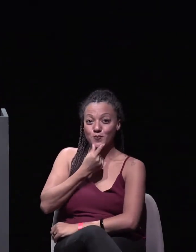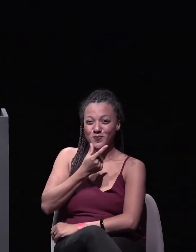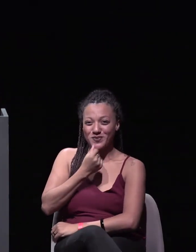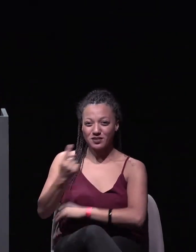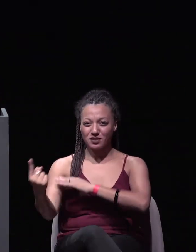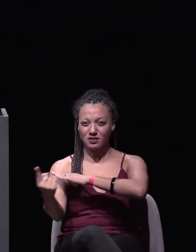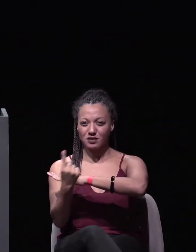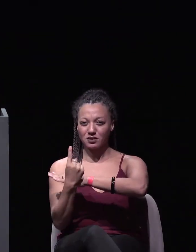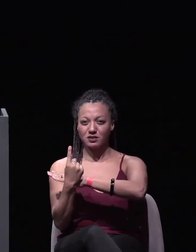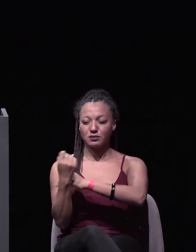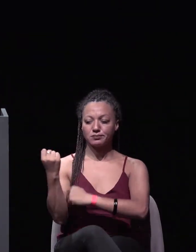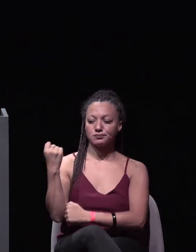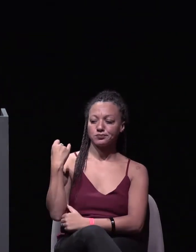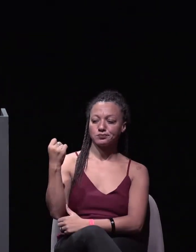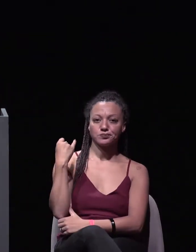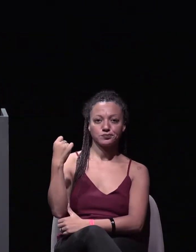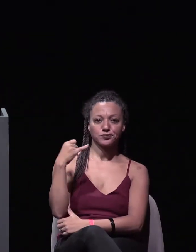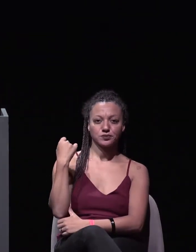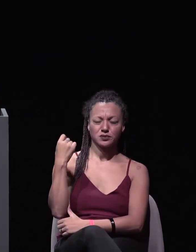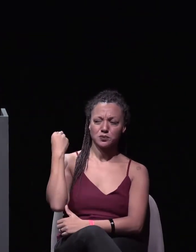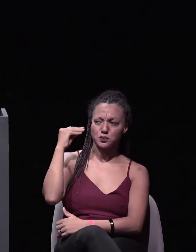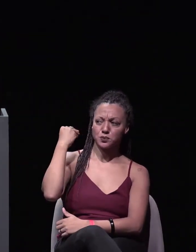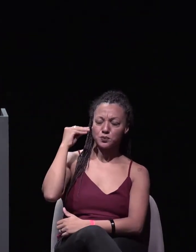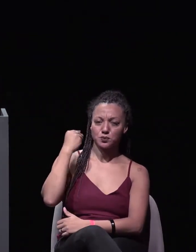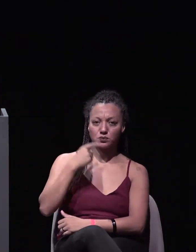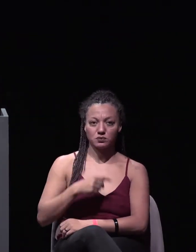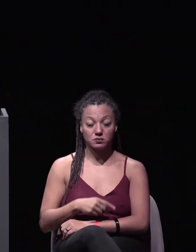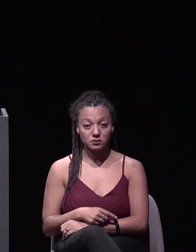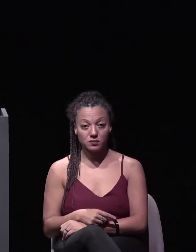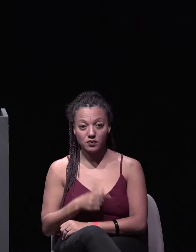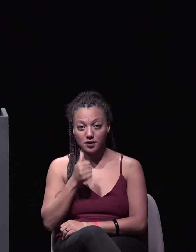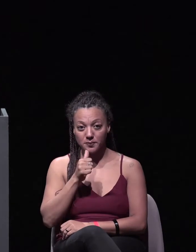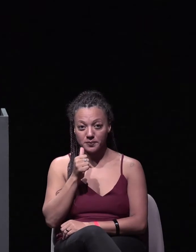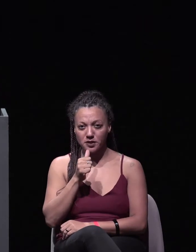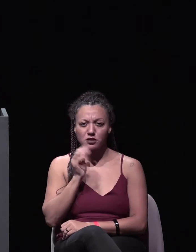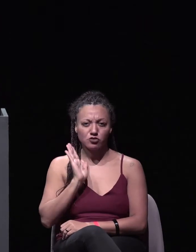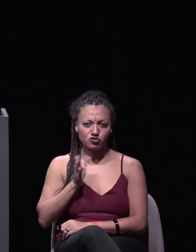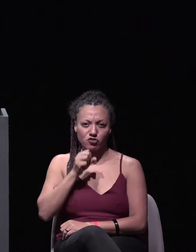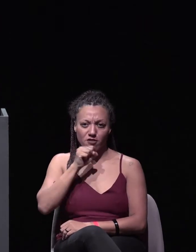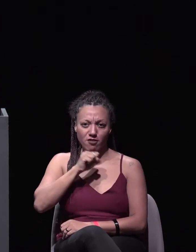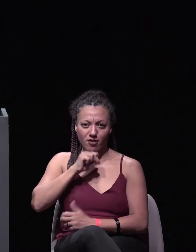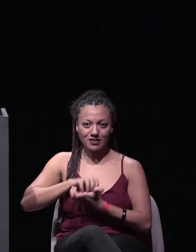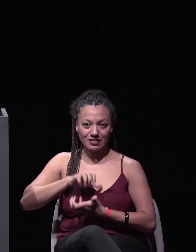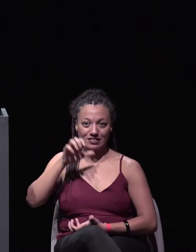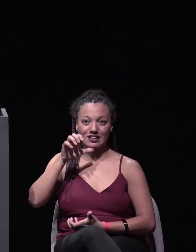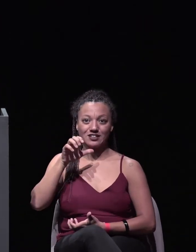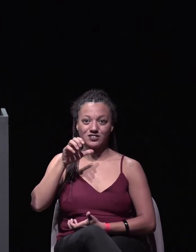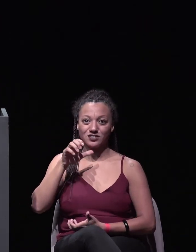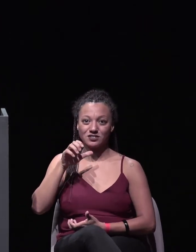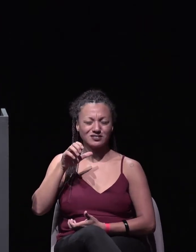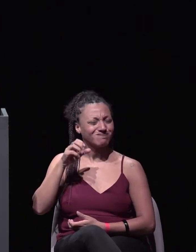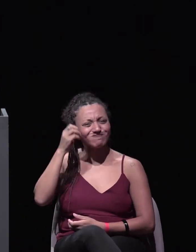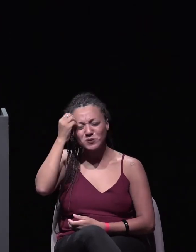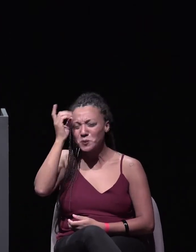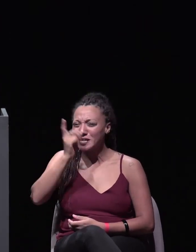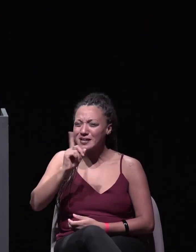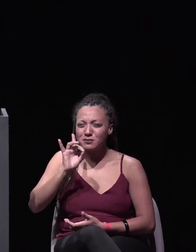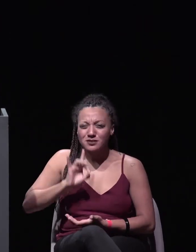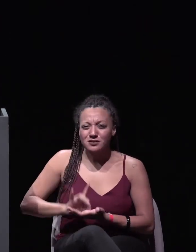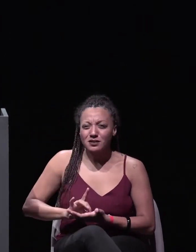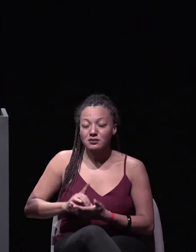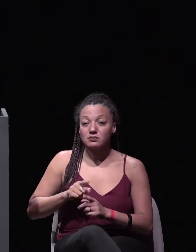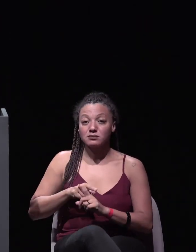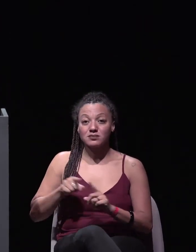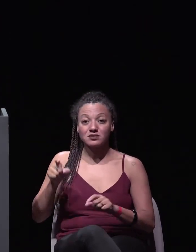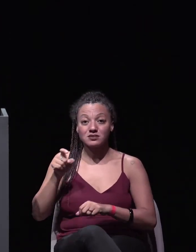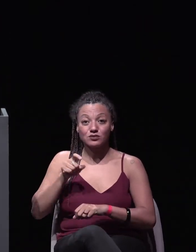teria assobiado, teria dito coisas. Ela depois, já idosa, vai dizer que ela não lembra bem o que aconteceu, mas